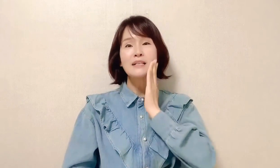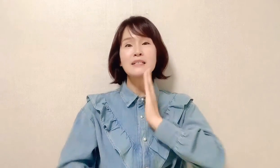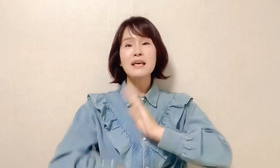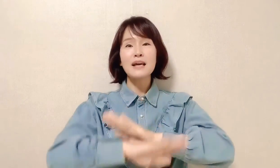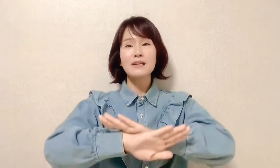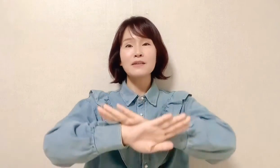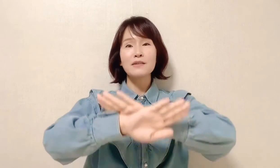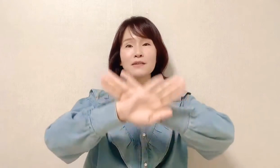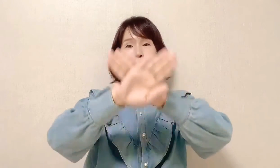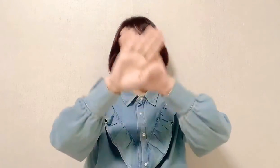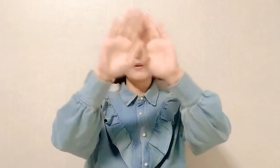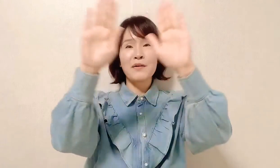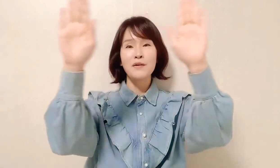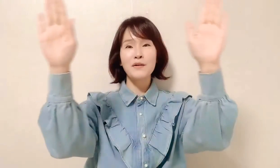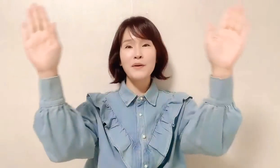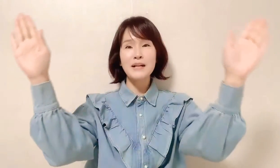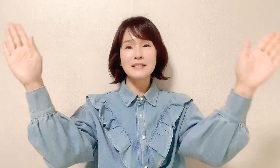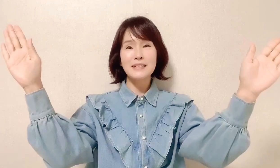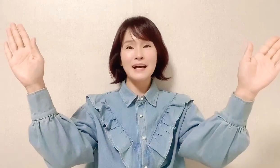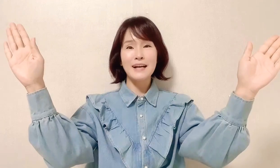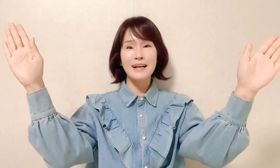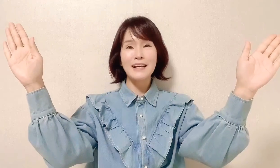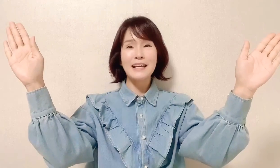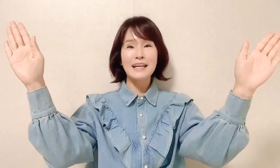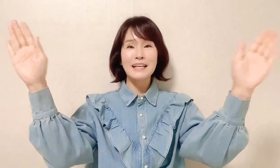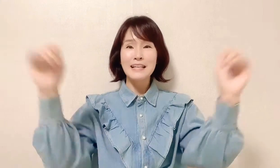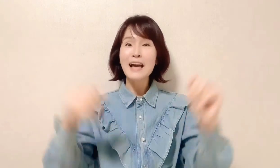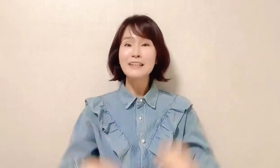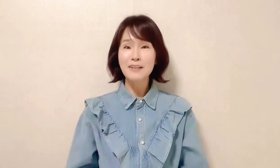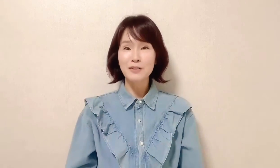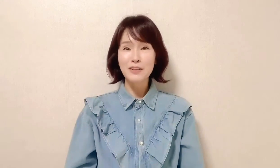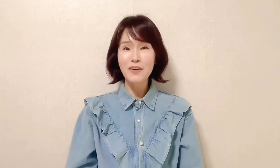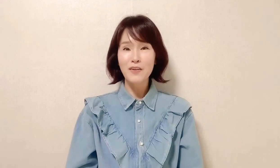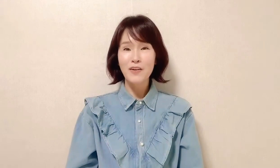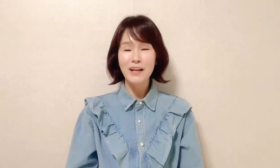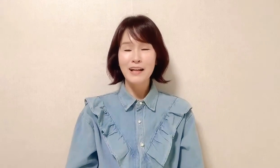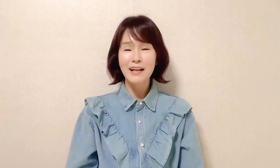파란색 이렇게 활짝 이게 하늘이거든요.